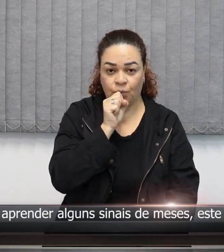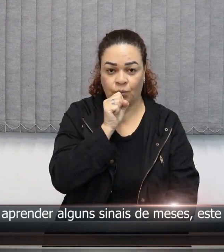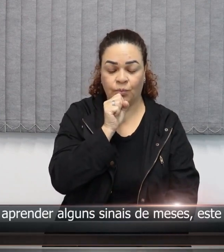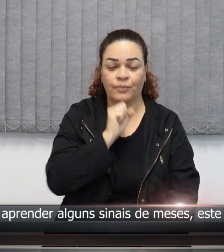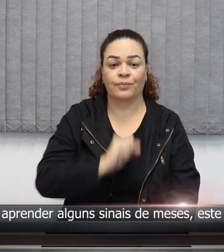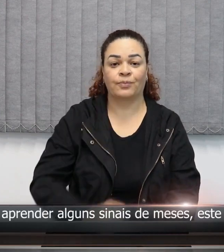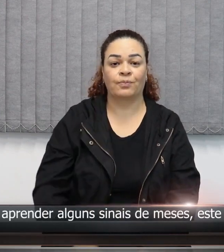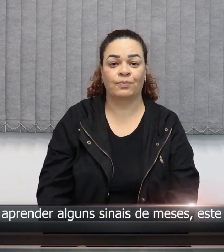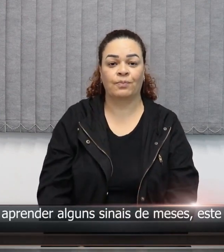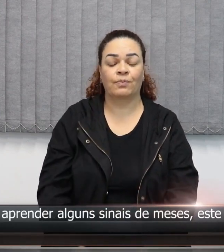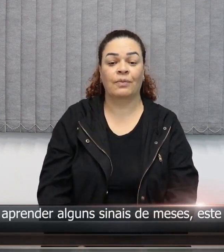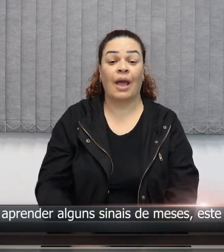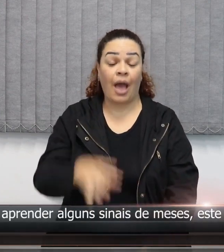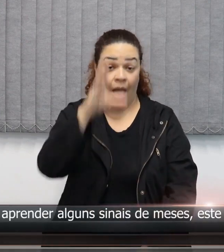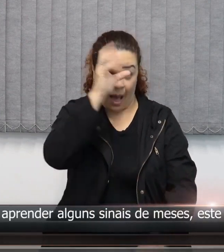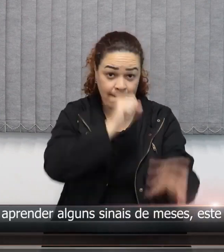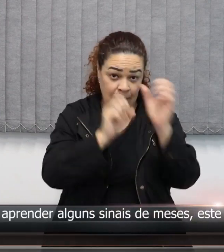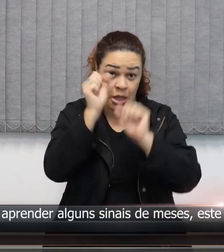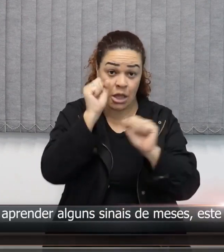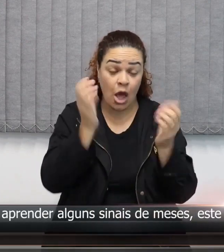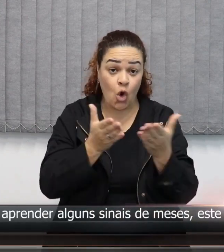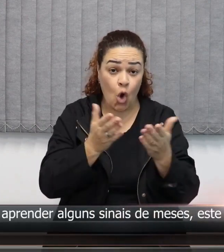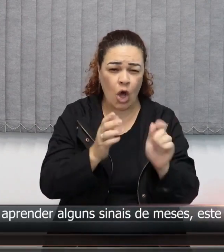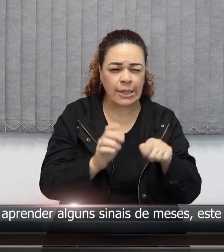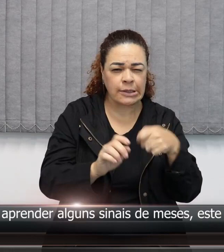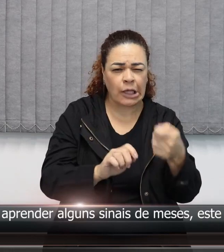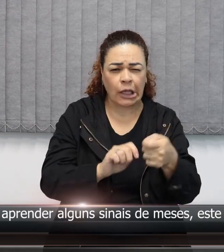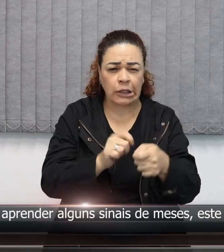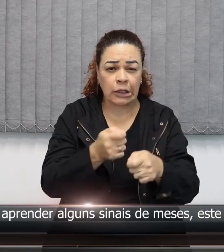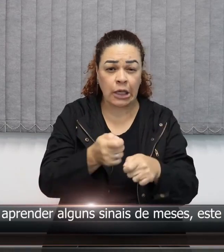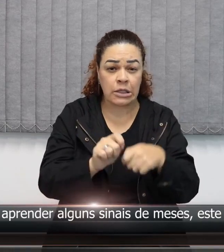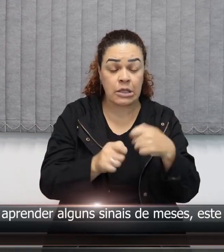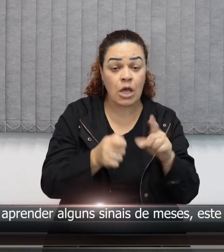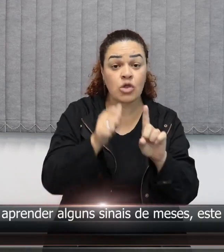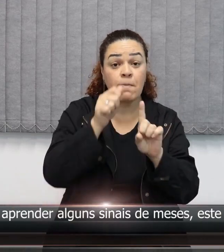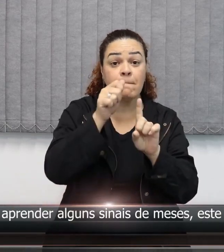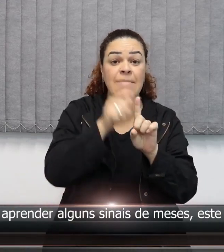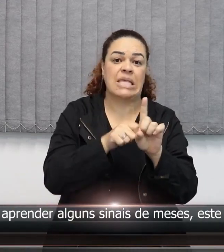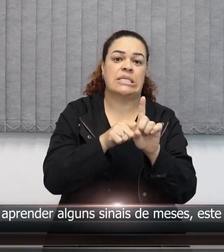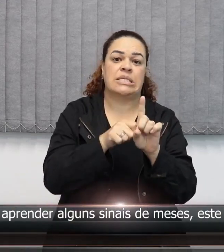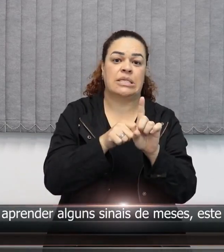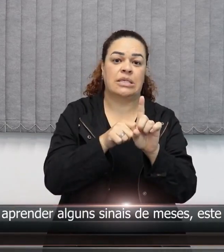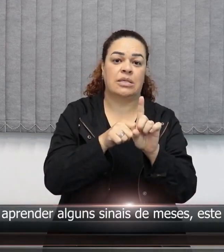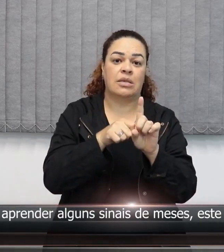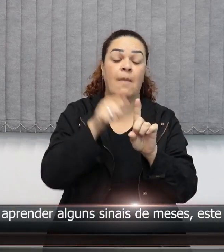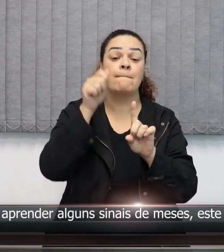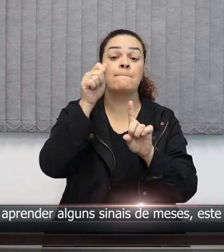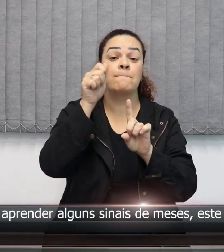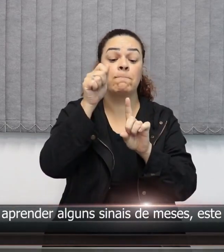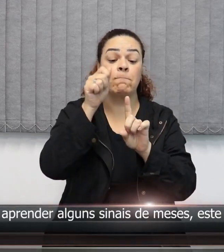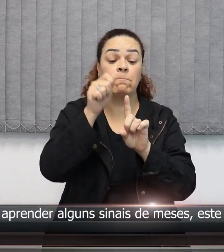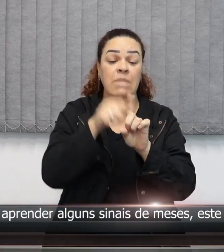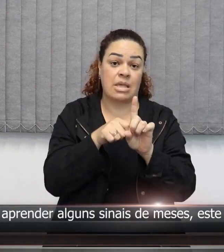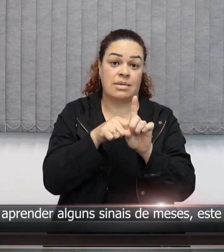Agora vamos aprender alguns sinais de meses. Este é o sinal de